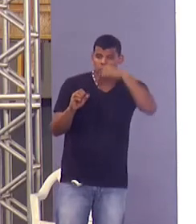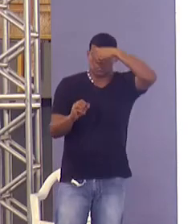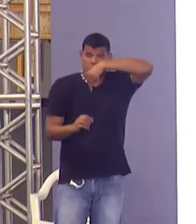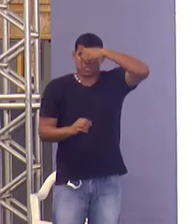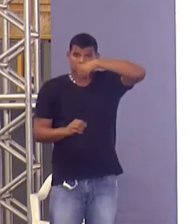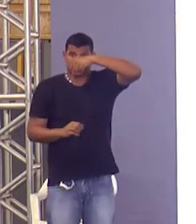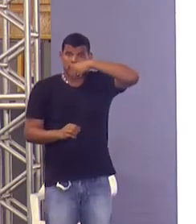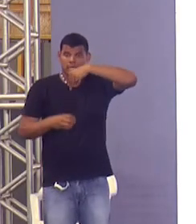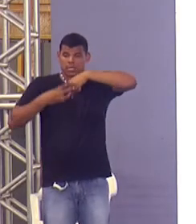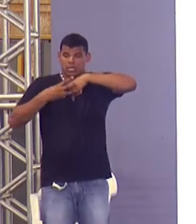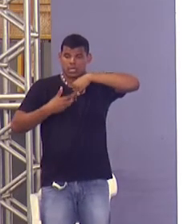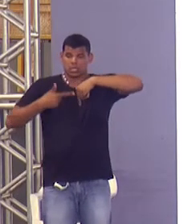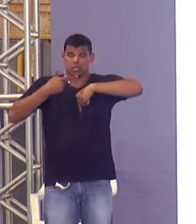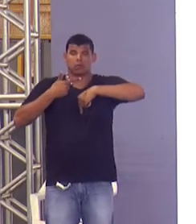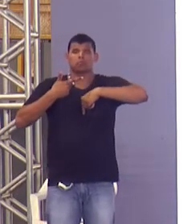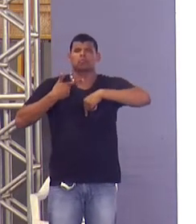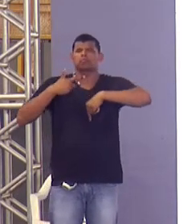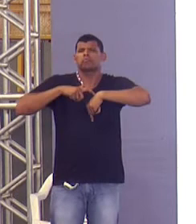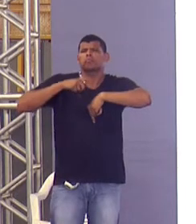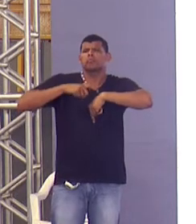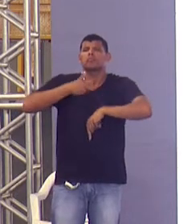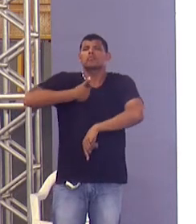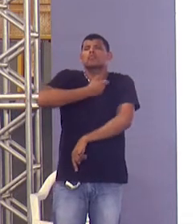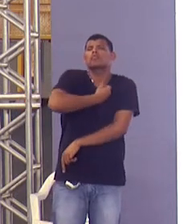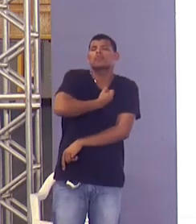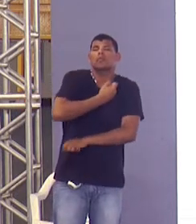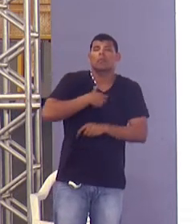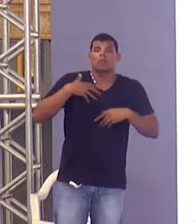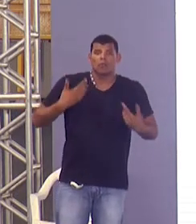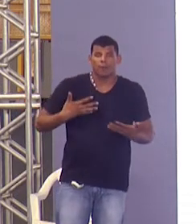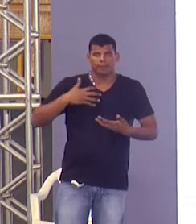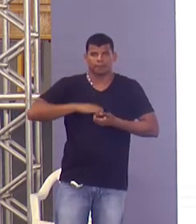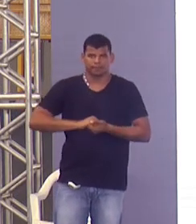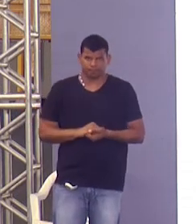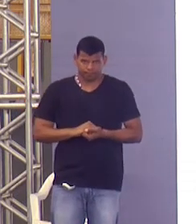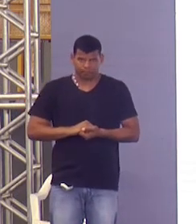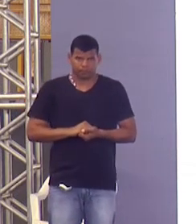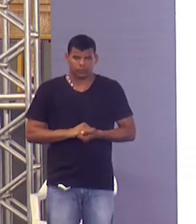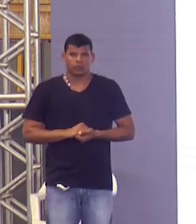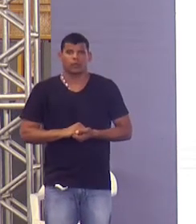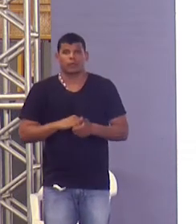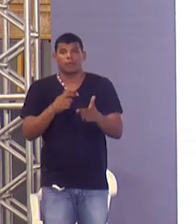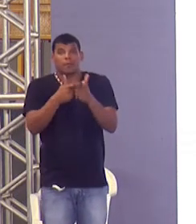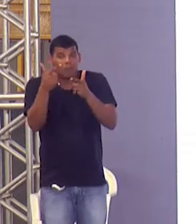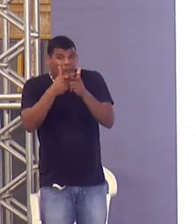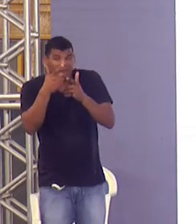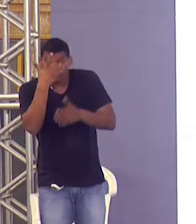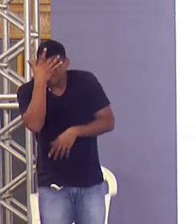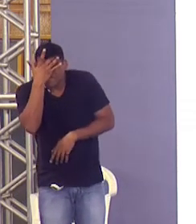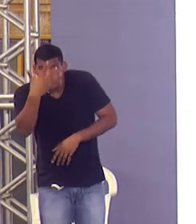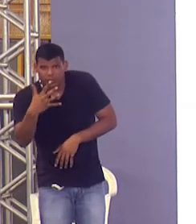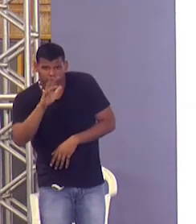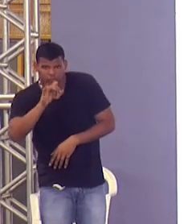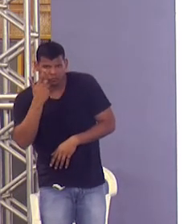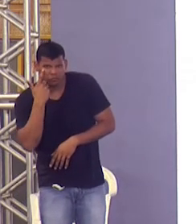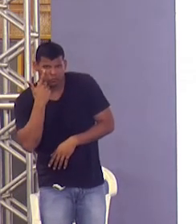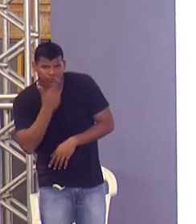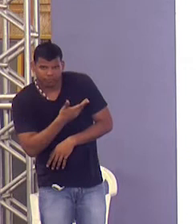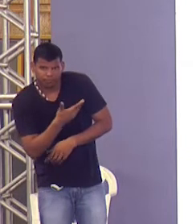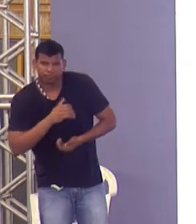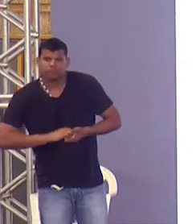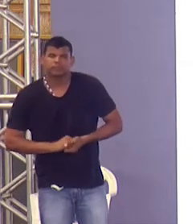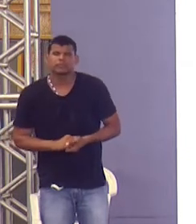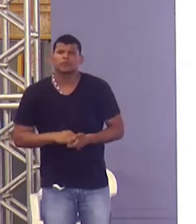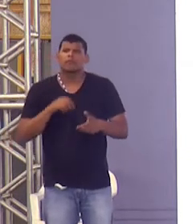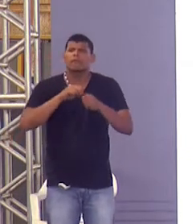Paulinho estará completando a volta de que número? Esse problema é rapidez. O que